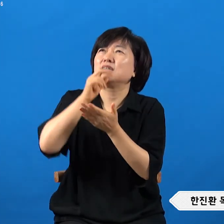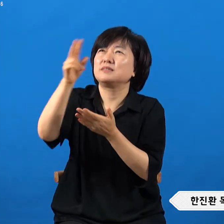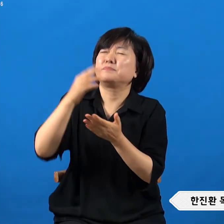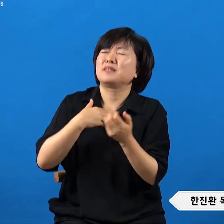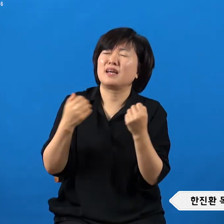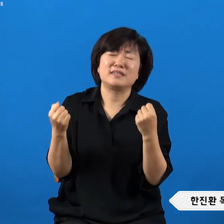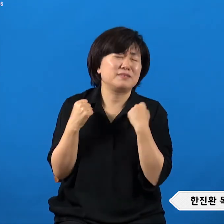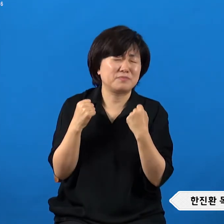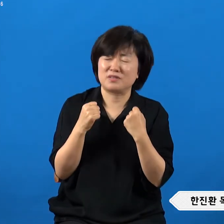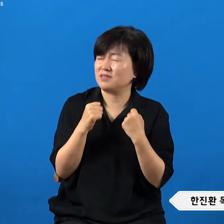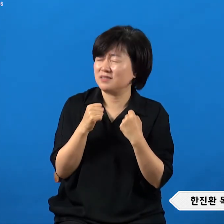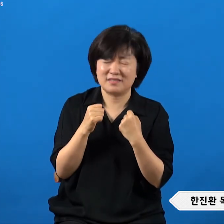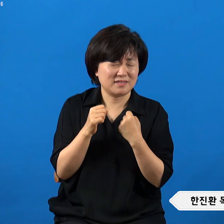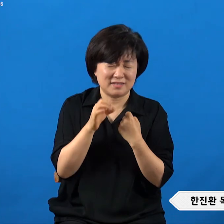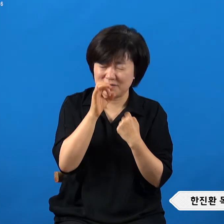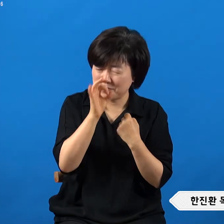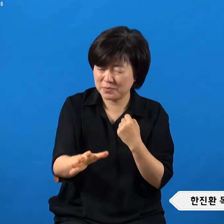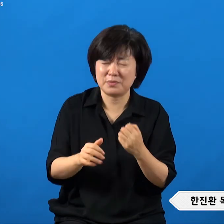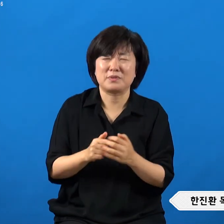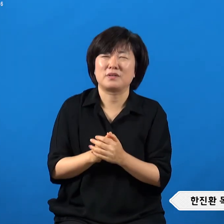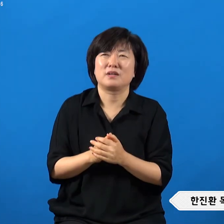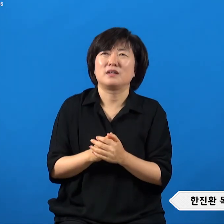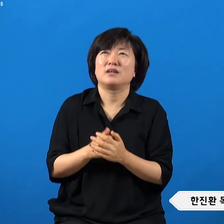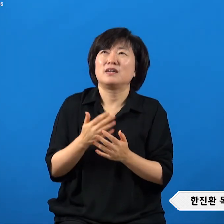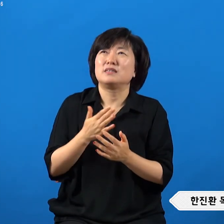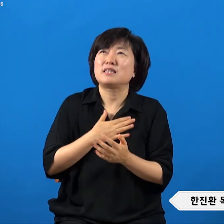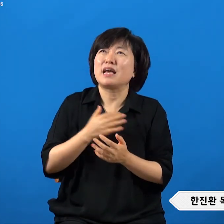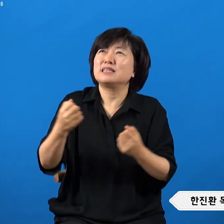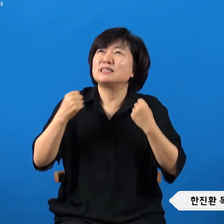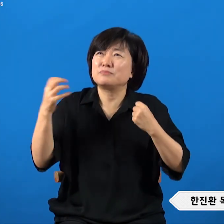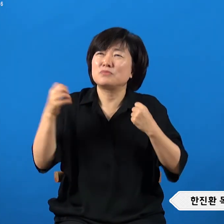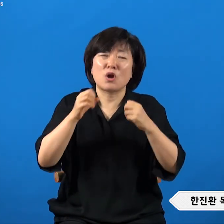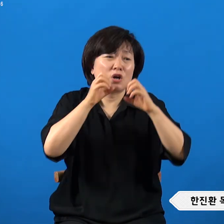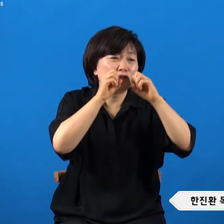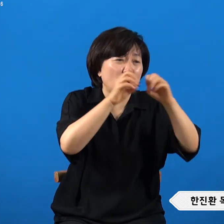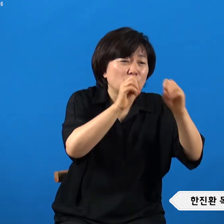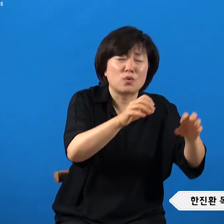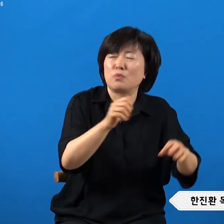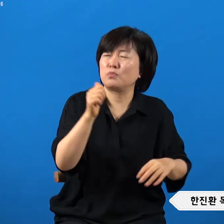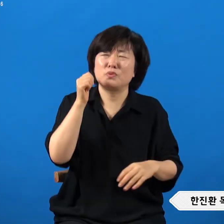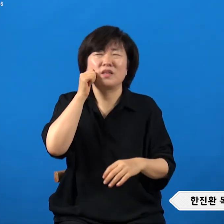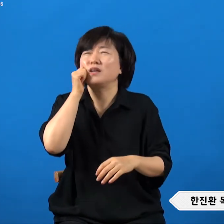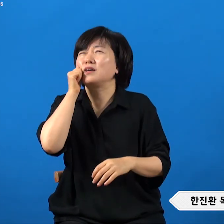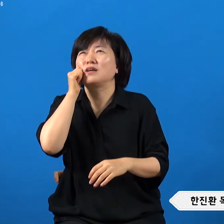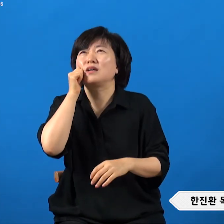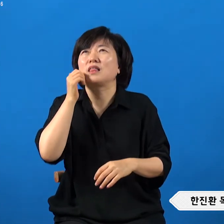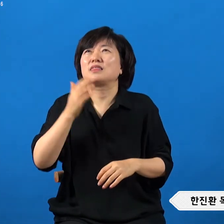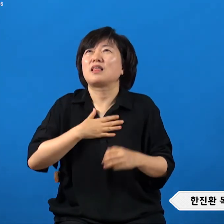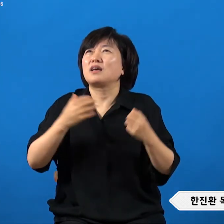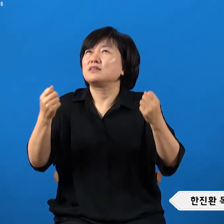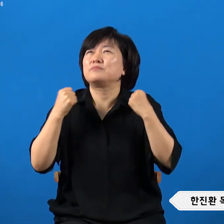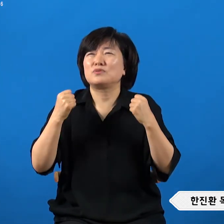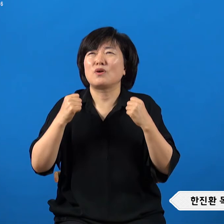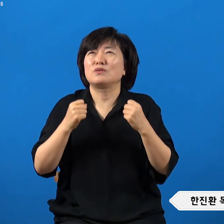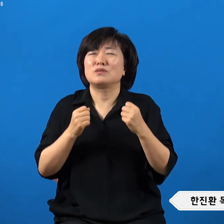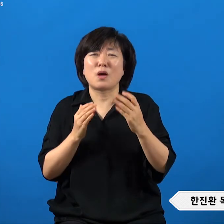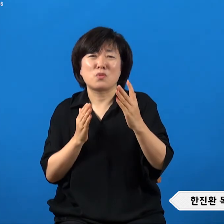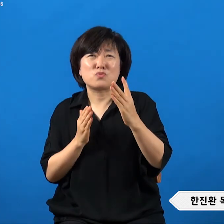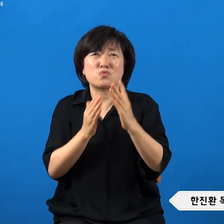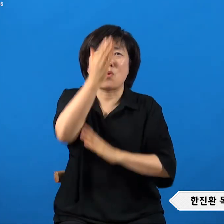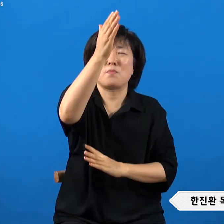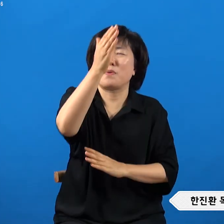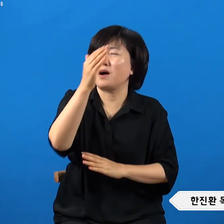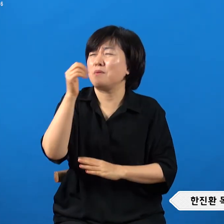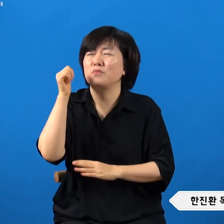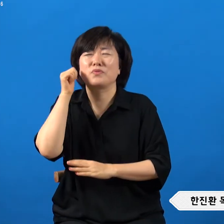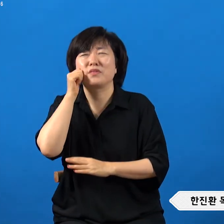할 수 없습니다. 내 힘으로는 정말 전도 한마디도 내 힘으로는 할 수 없습니다. 내 힘으로는 돌파해 나갈